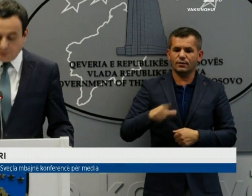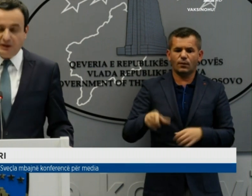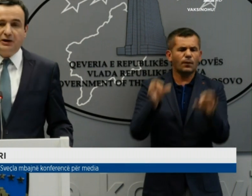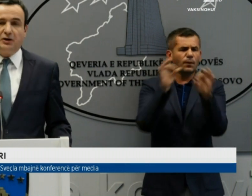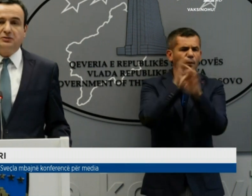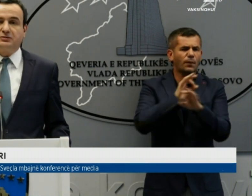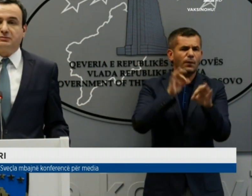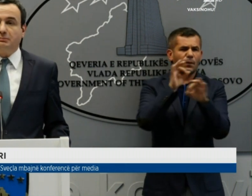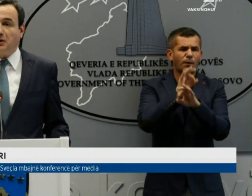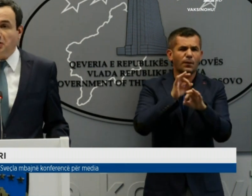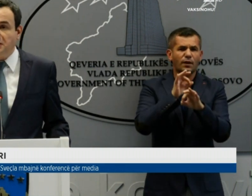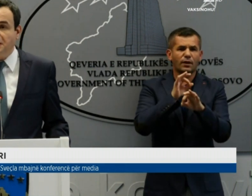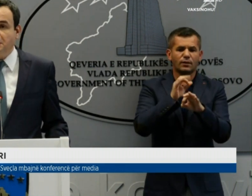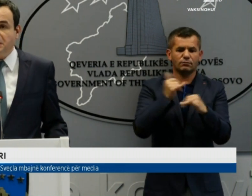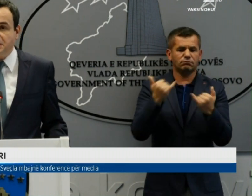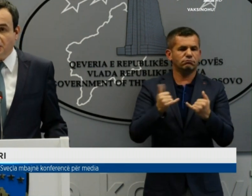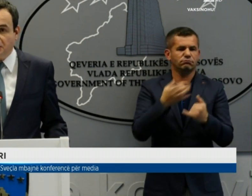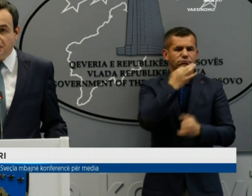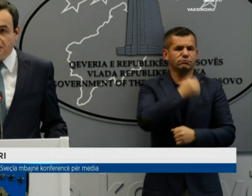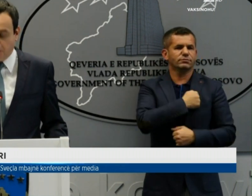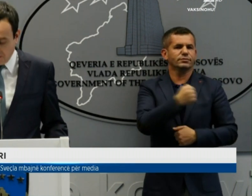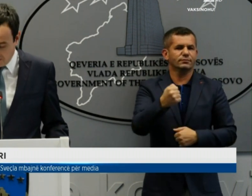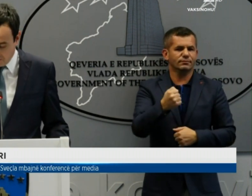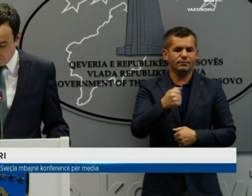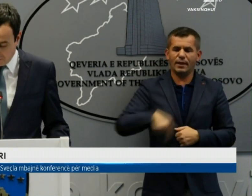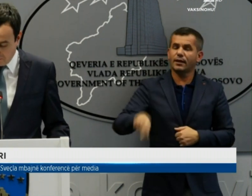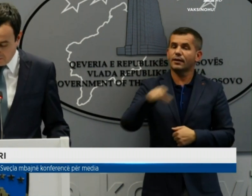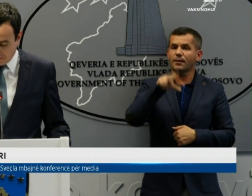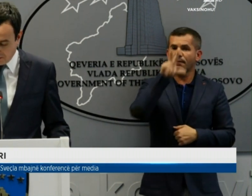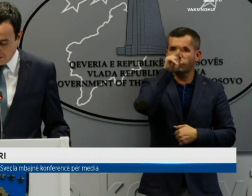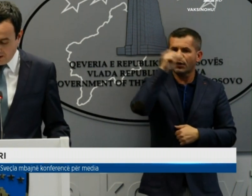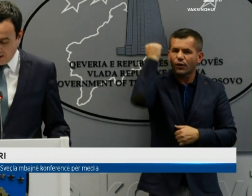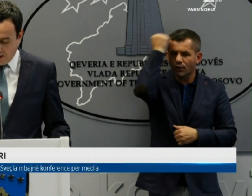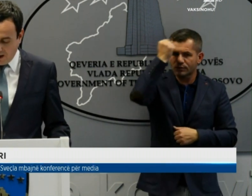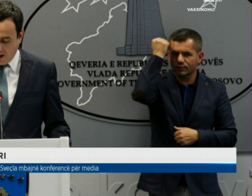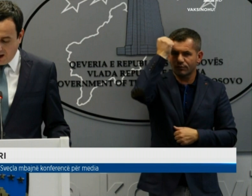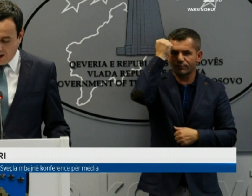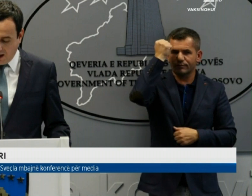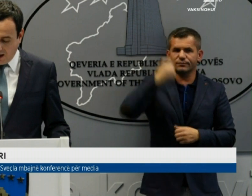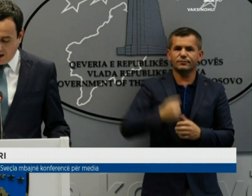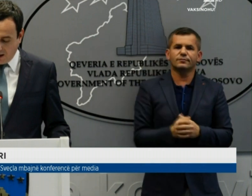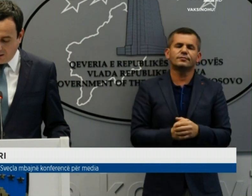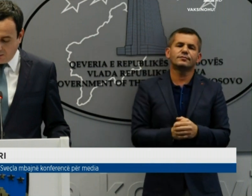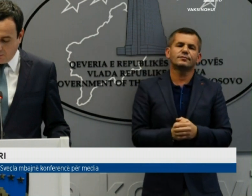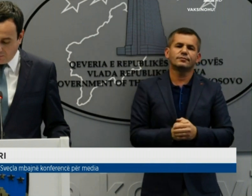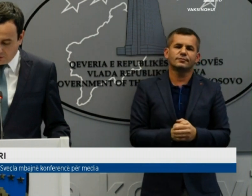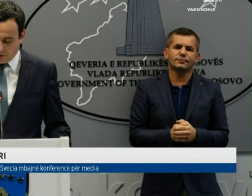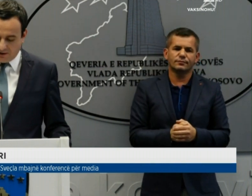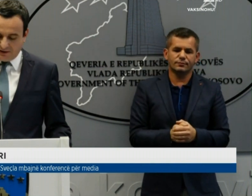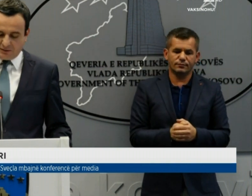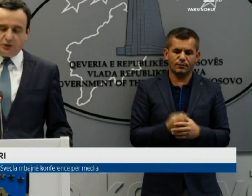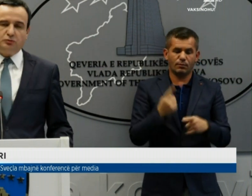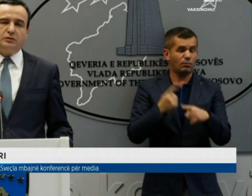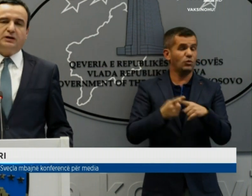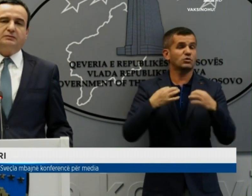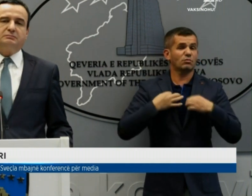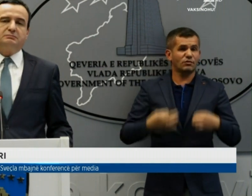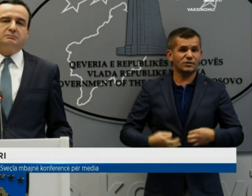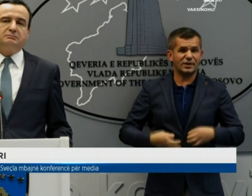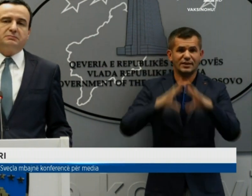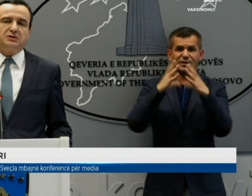s'ka qenë më i lartë morali i pjesëtarëve të policisë të Kosovës, e profesionalizmi i